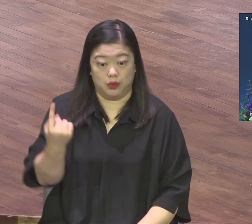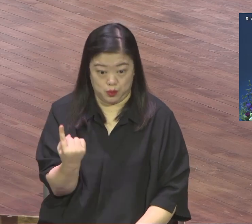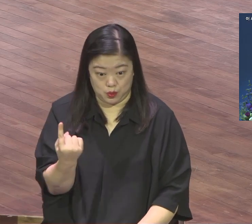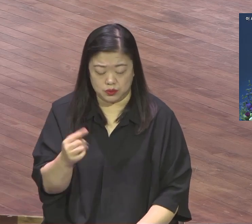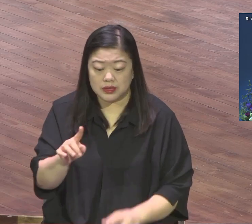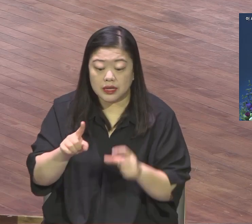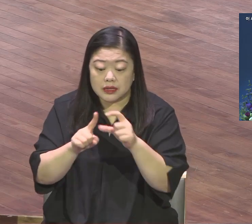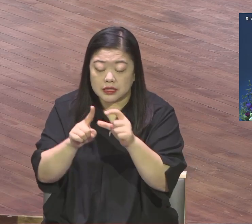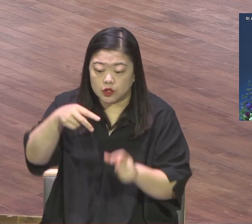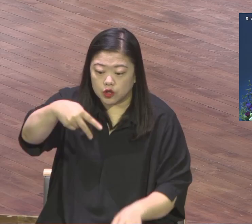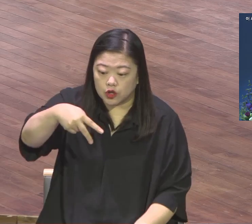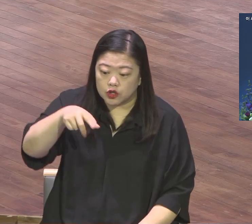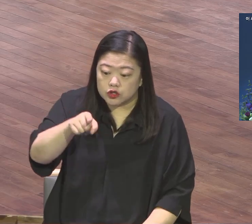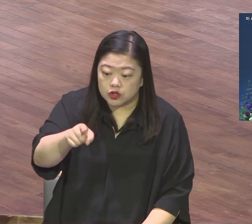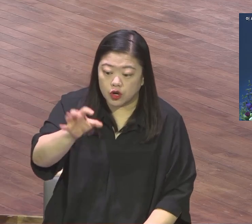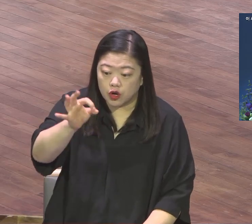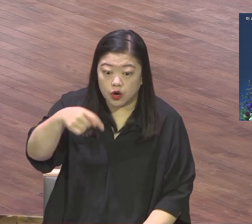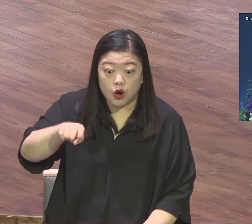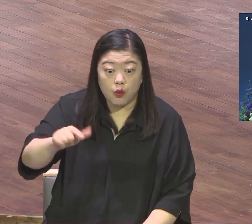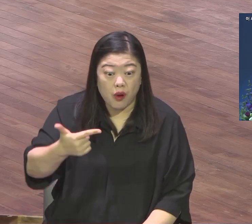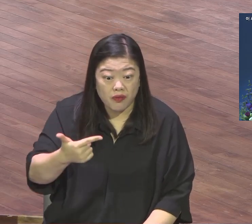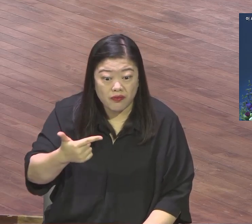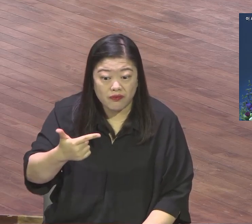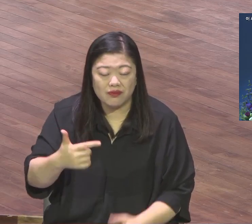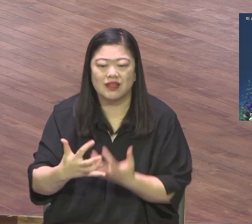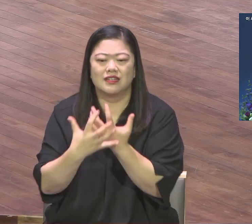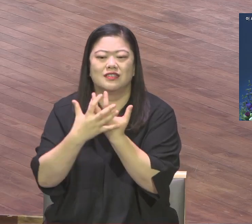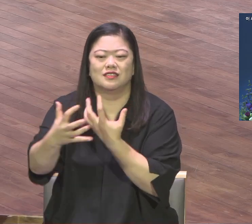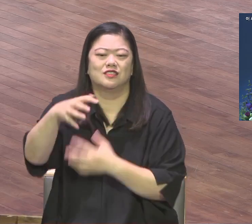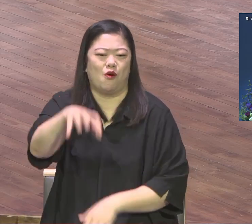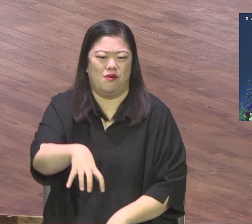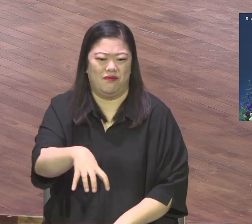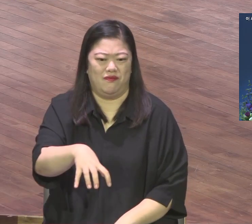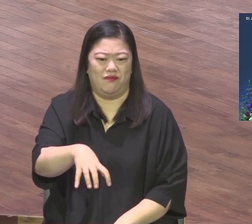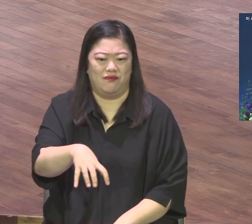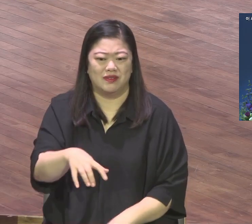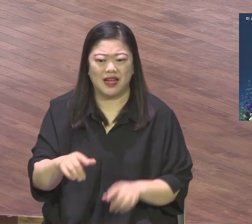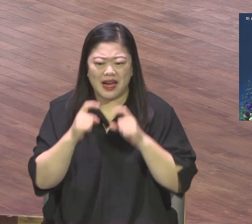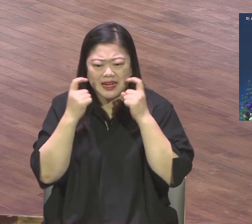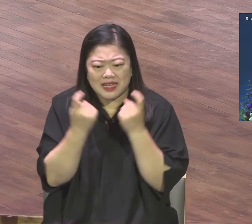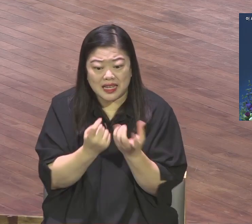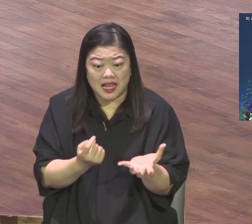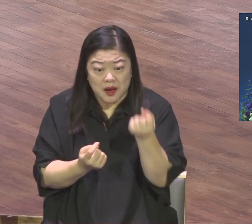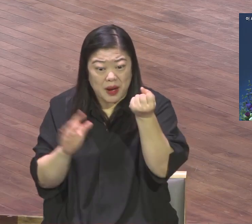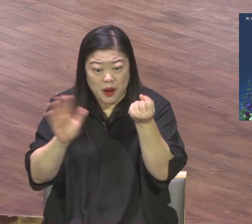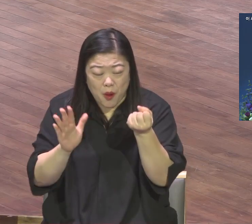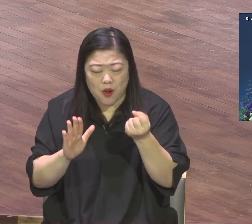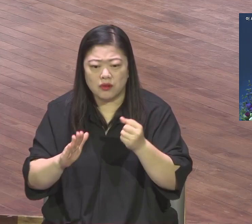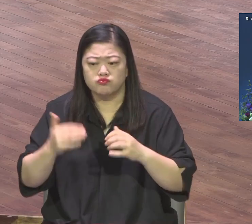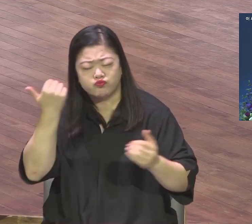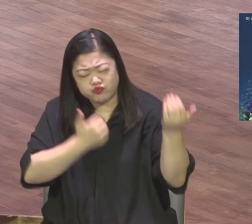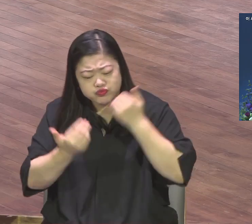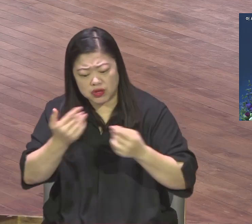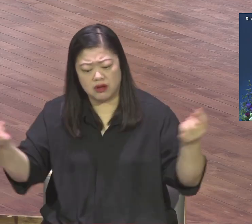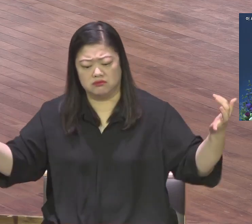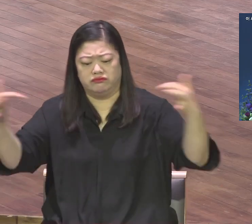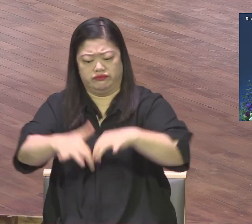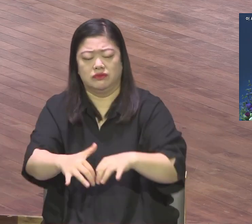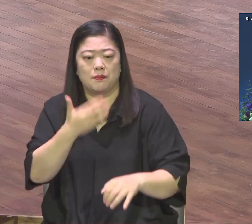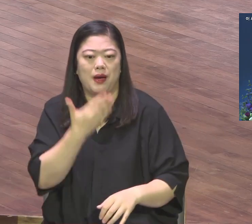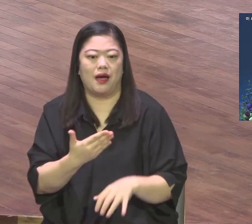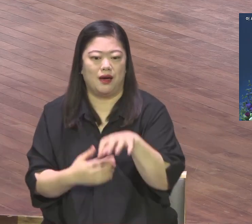모여 강의를 하고 들을 수 있는 그런 공공 장소였다는 것은 알 수 있어요. 사도